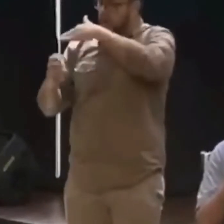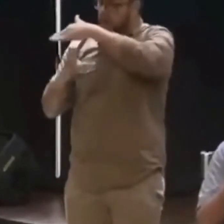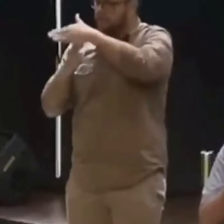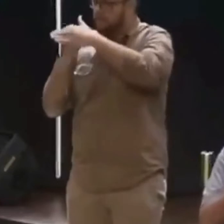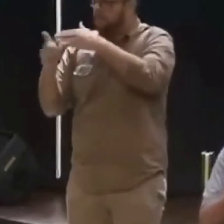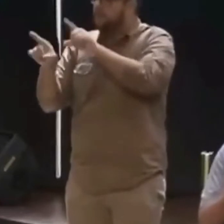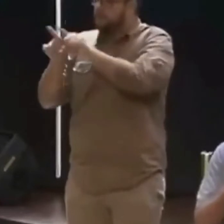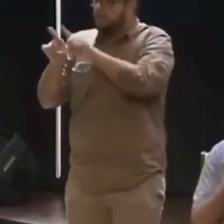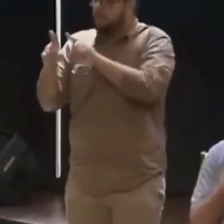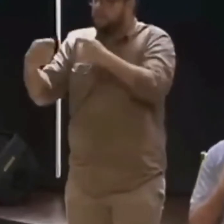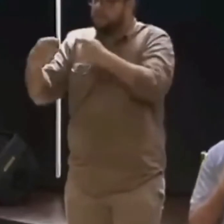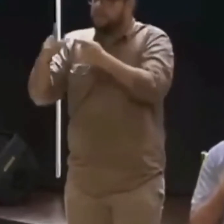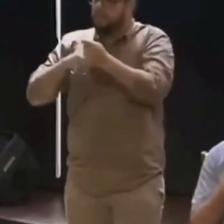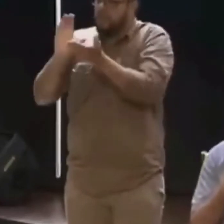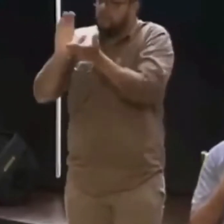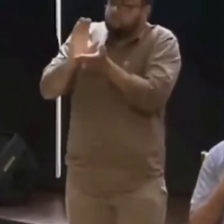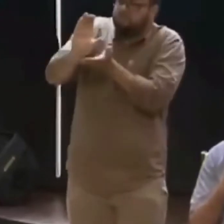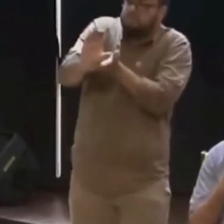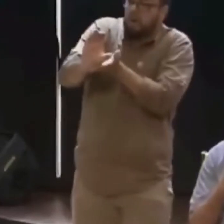também um fim social.